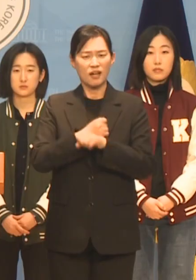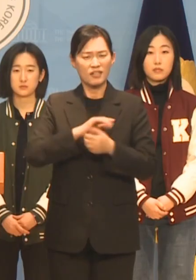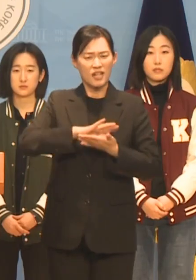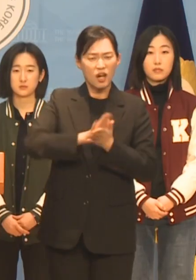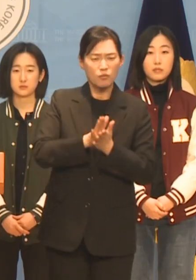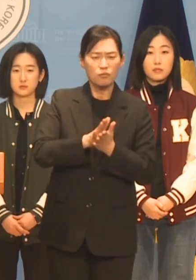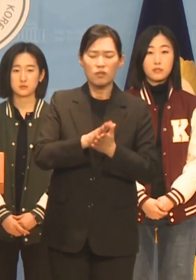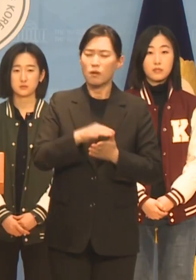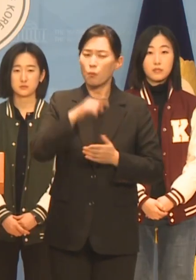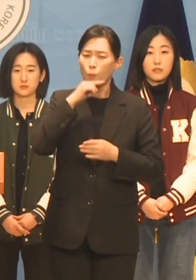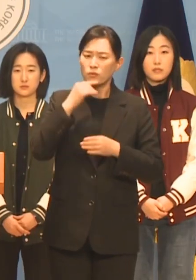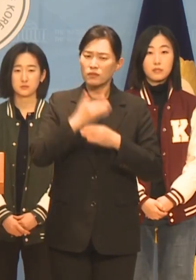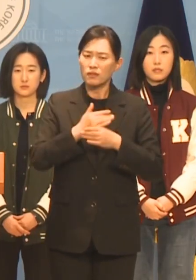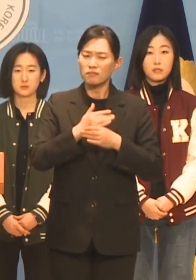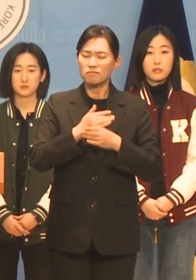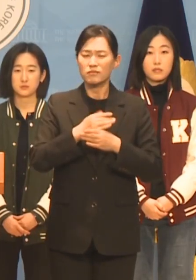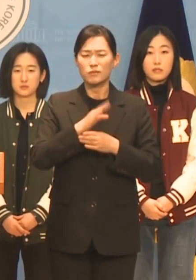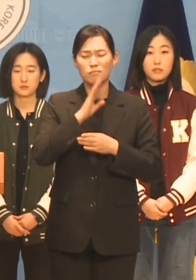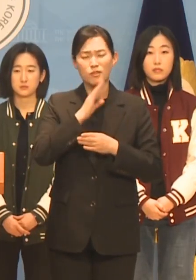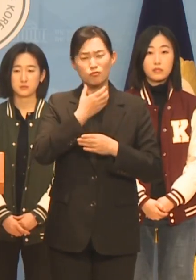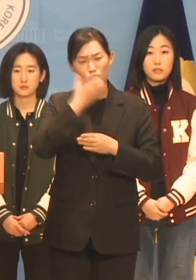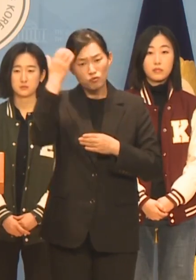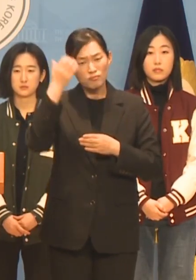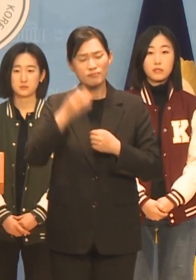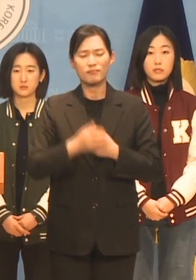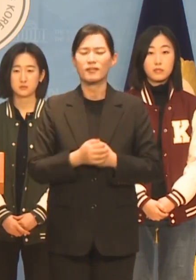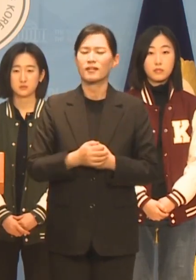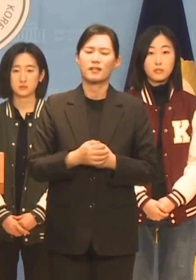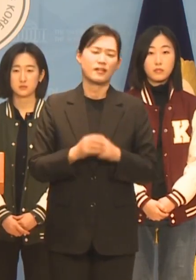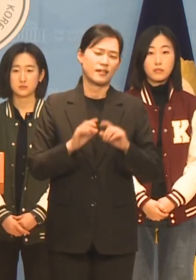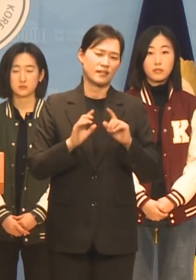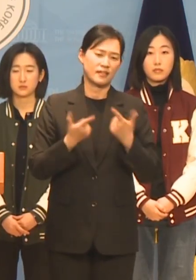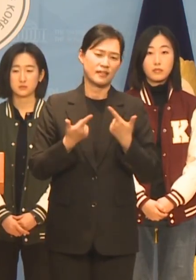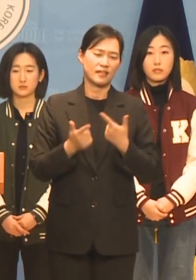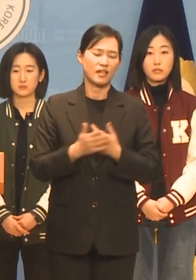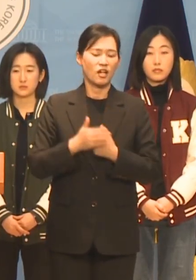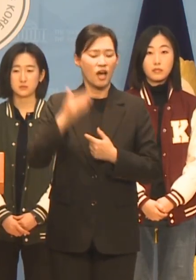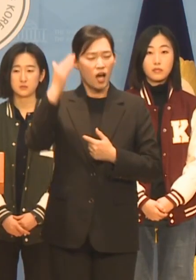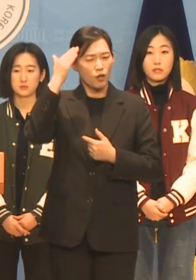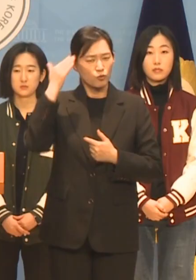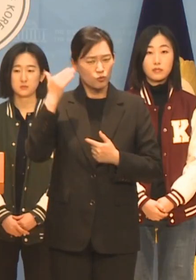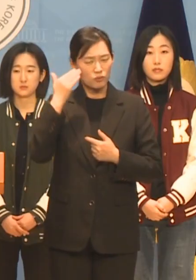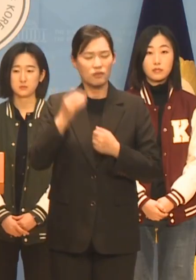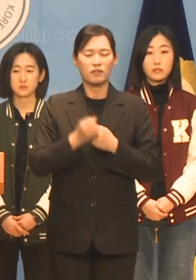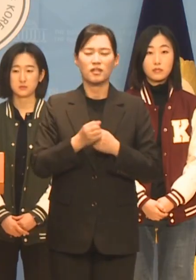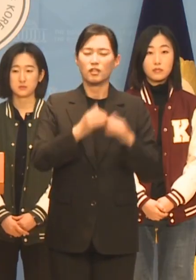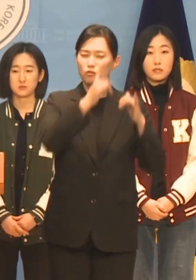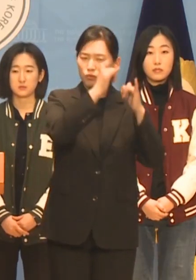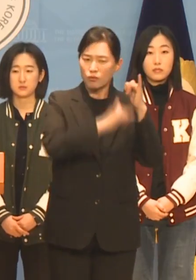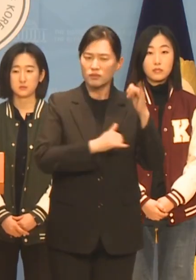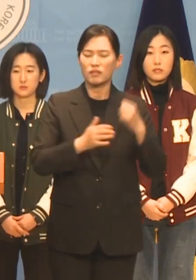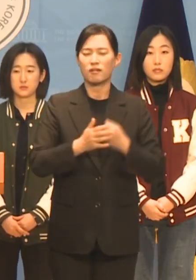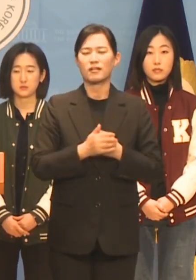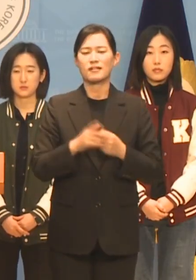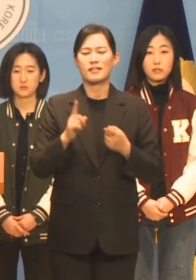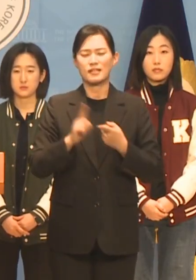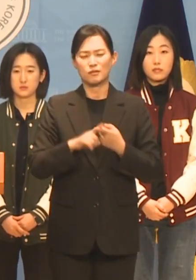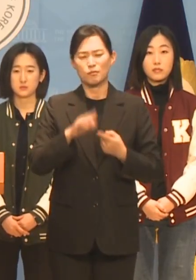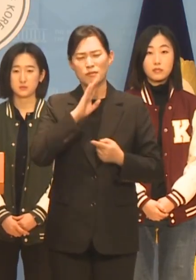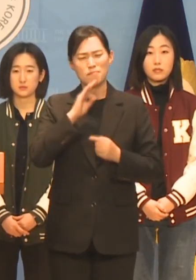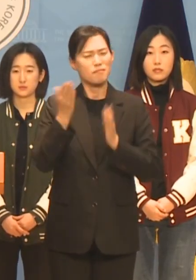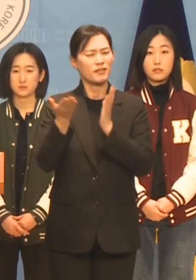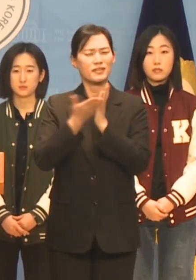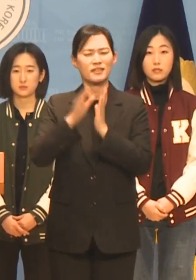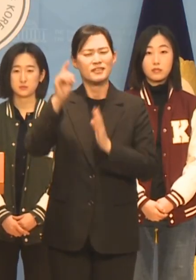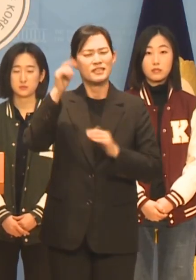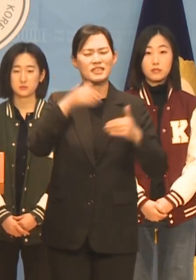공산화는 헛된 망상에 불과한 것입니까? 대진연은 대한민국의 국가관과 역사관을 폄훼하며 전복시키는 비상식적인